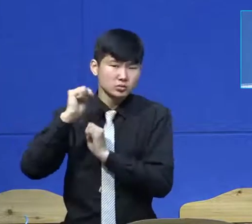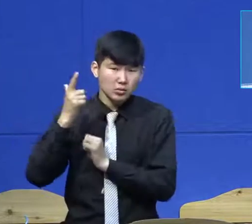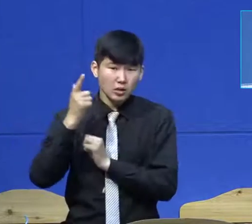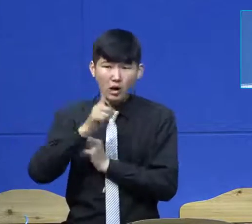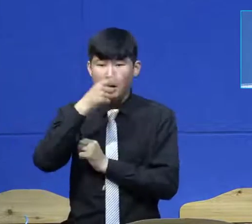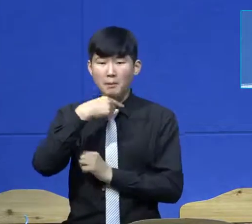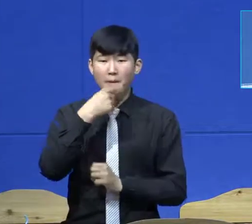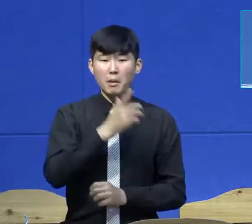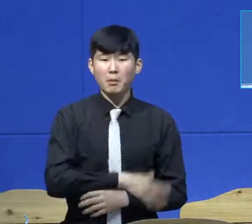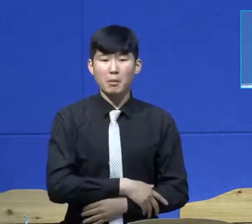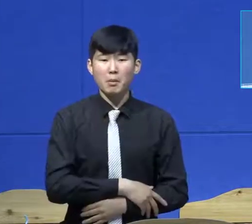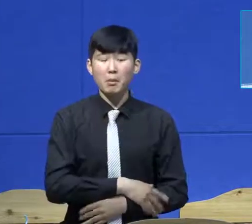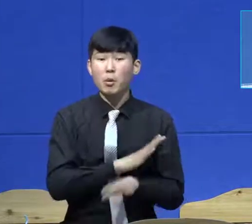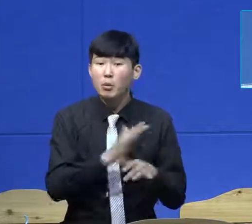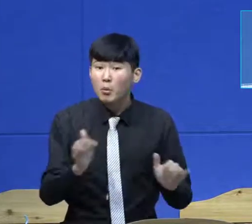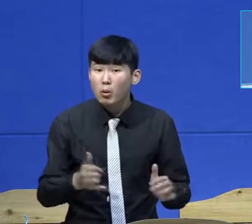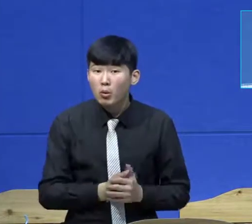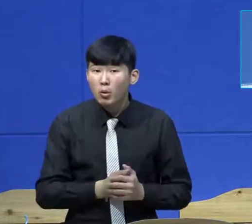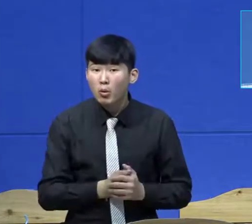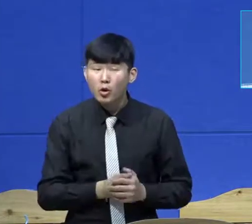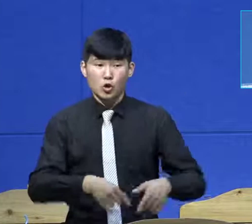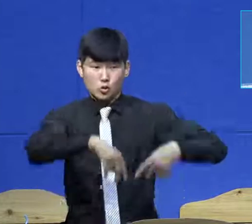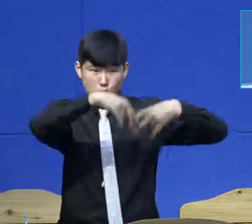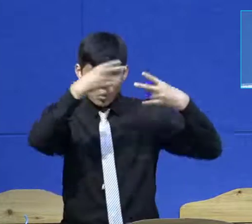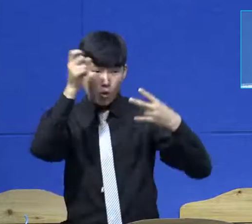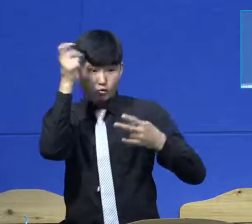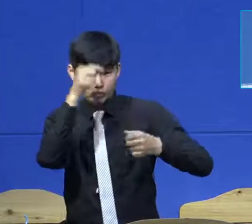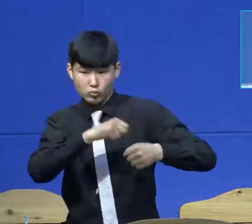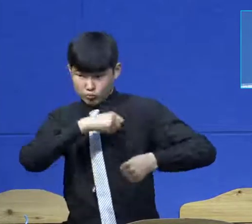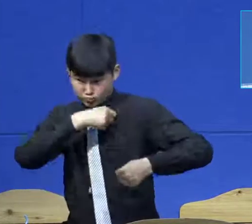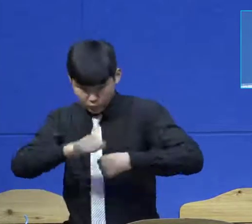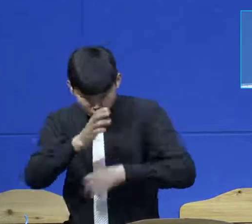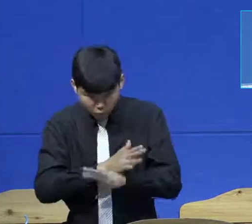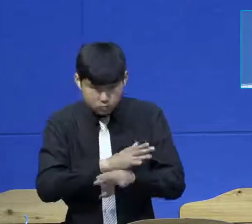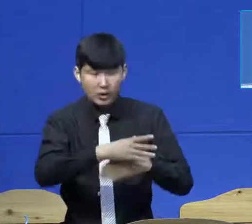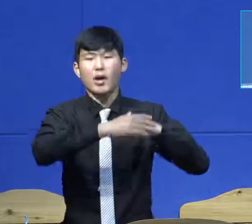хэлээр болохгүй үсттэй. Нүглийнхэн төлөөсөө төлж байж гимээр амьлна.